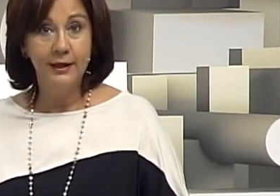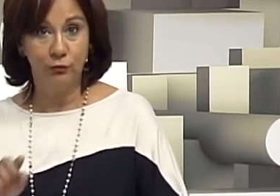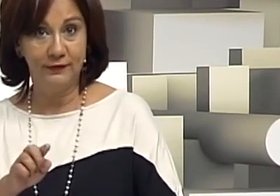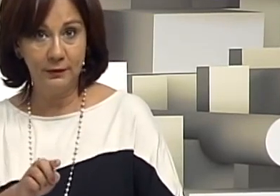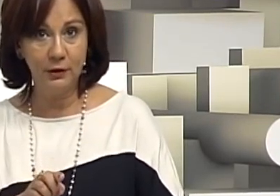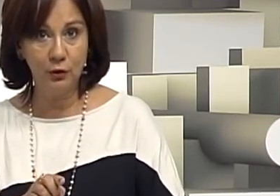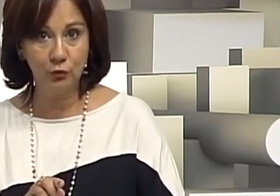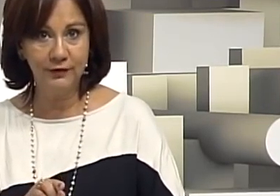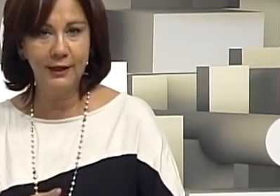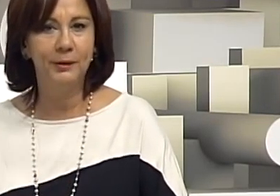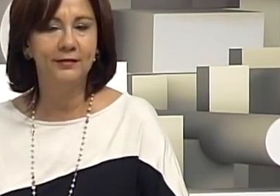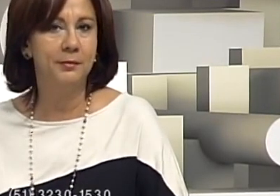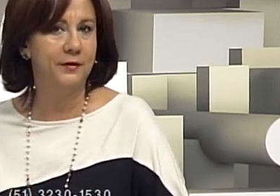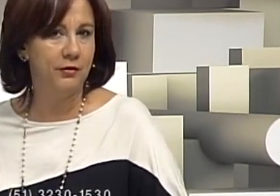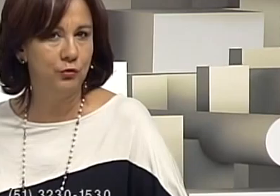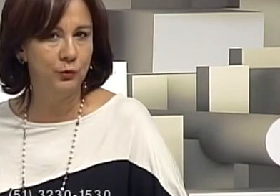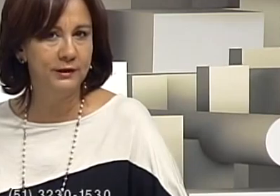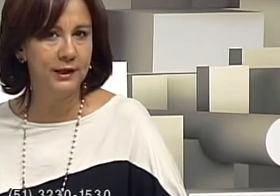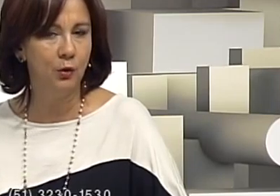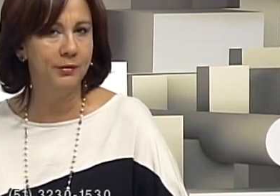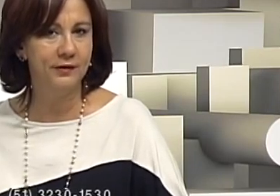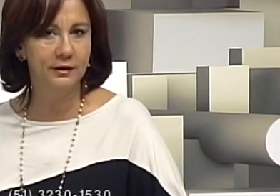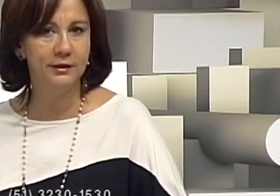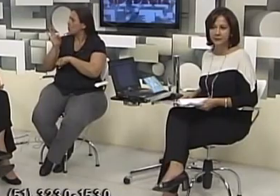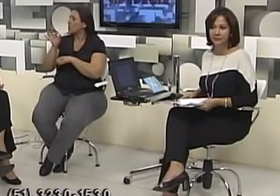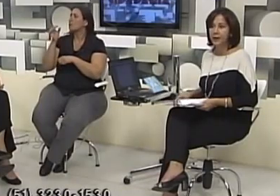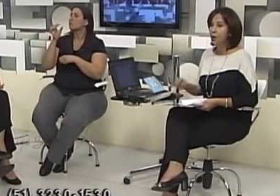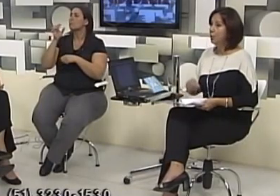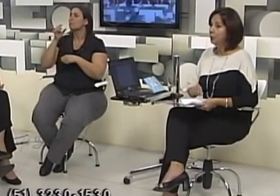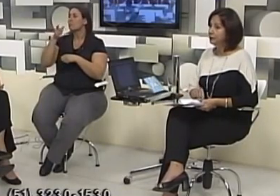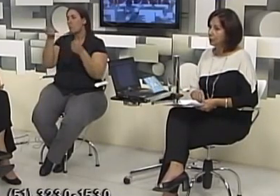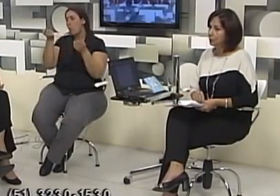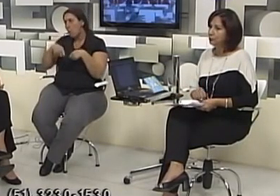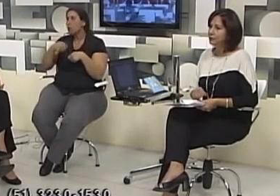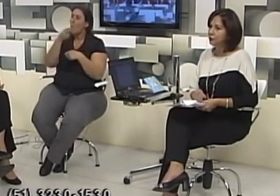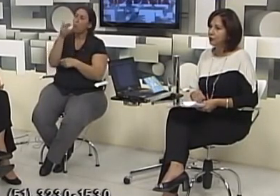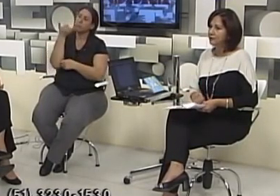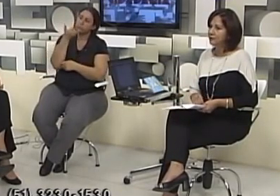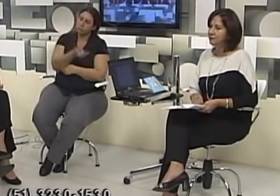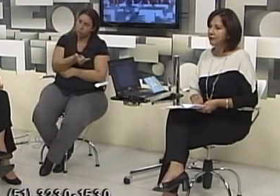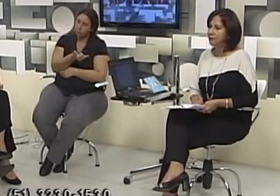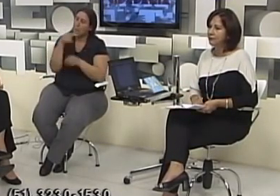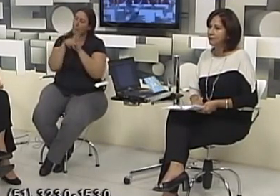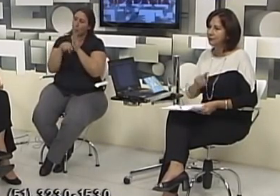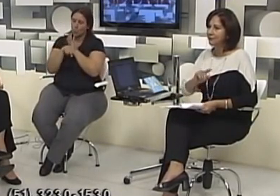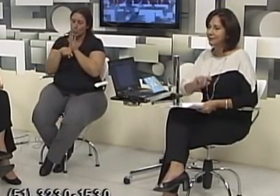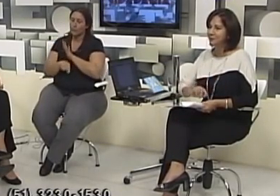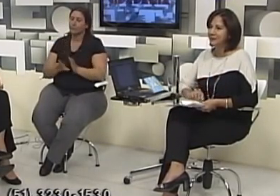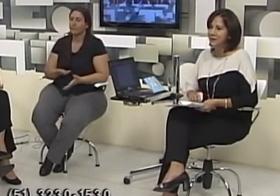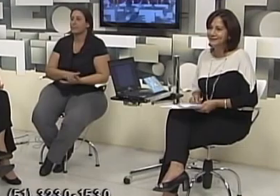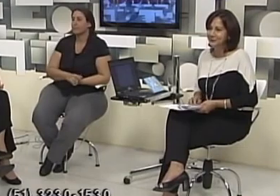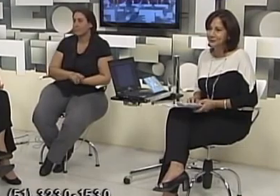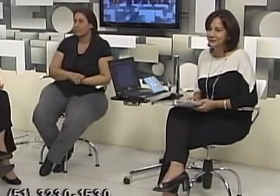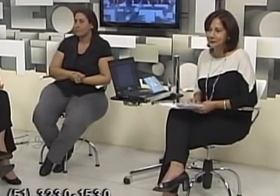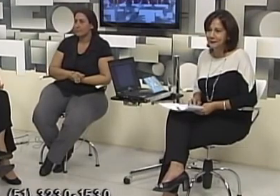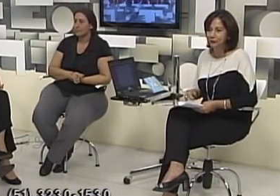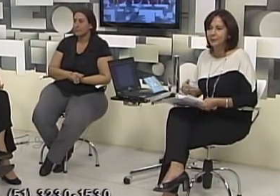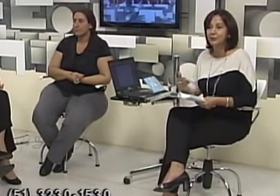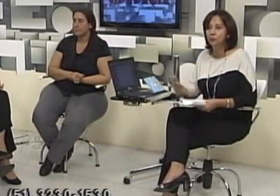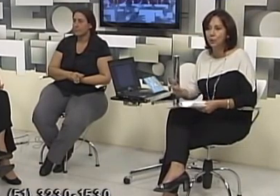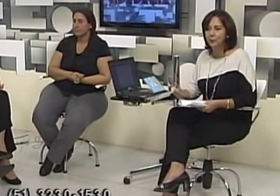Laguna. E você também é nosso convidado. Participe através do Twitter, @cidadaniatve, ou então pelo 3230-1530. Estamos aguardando o